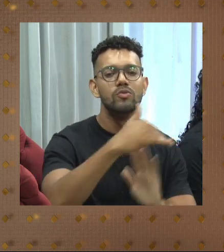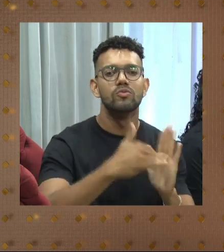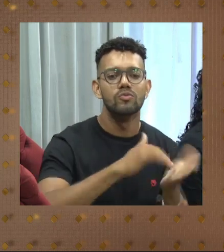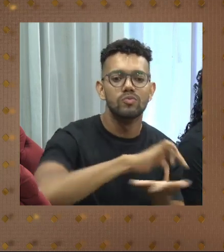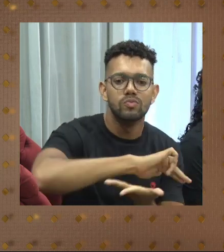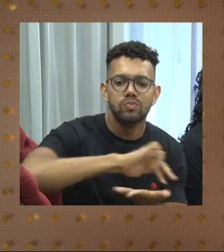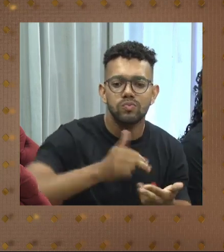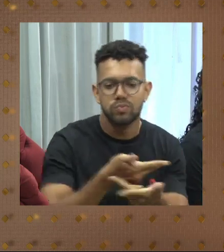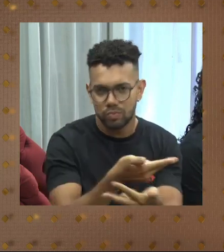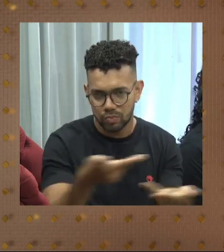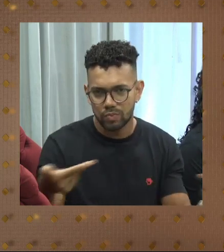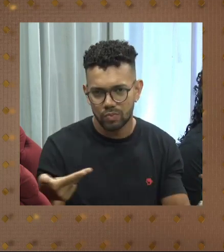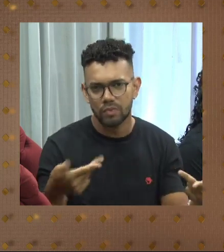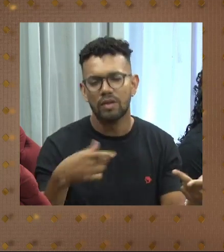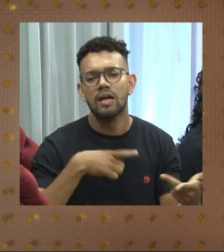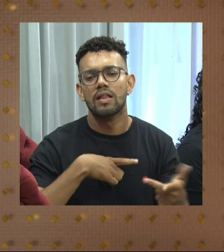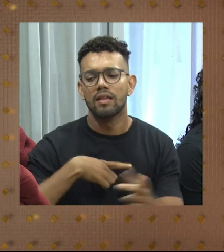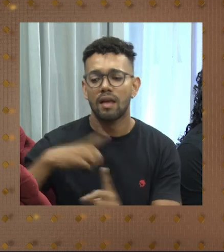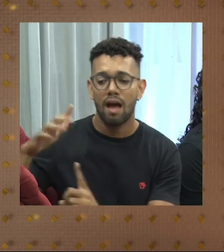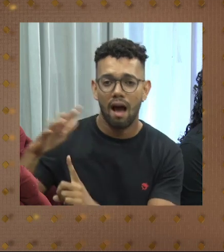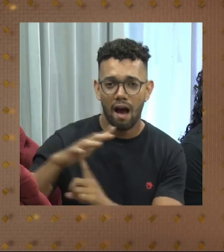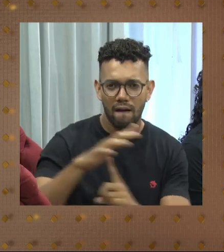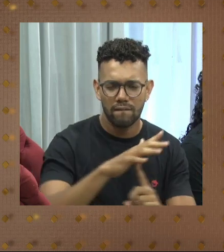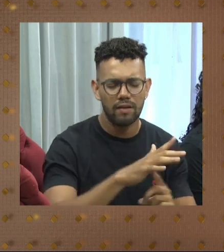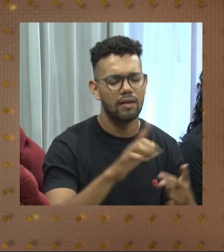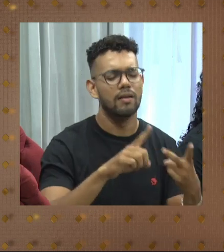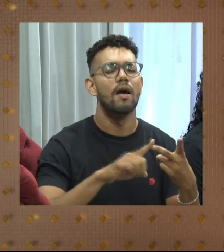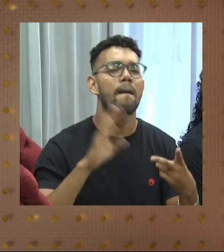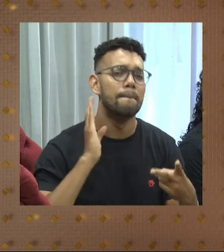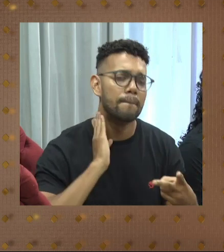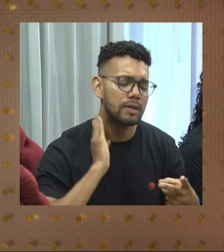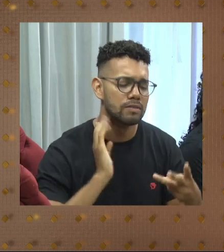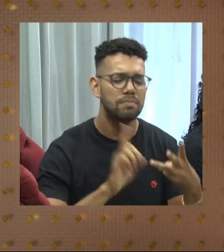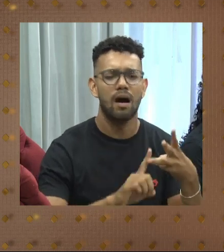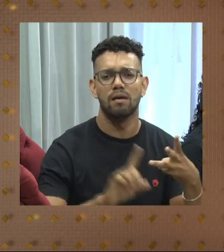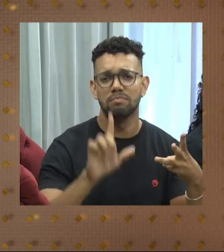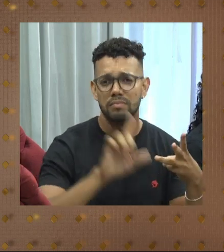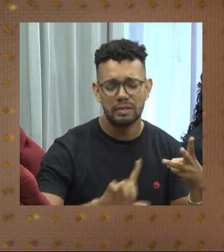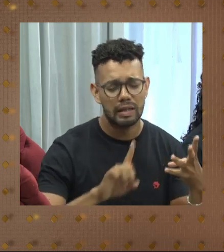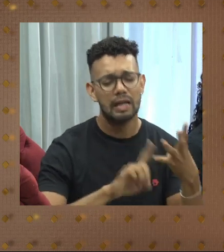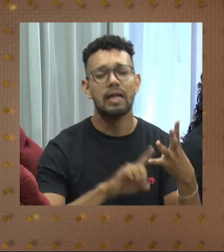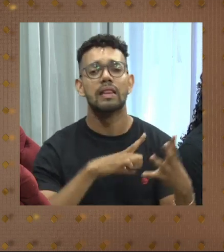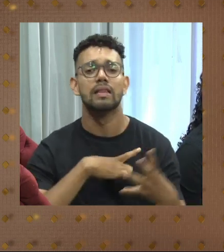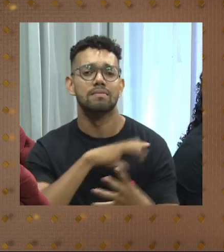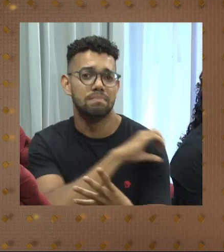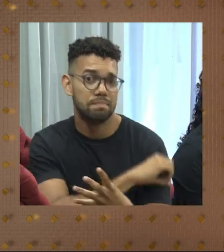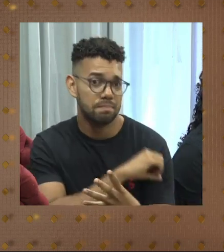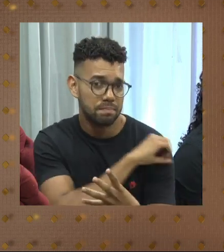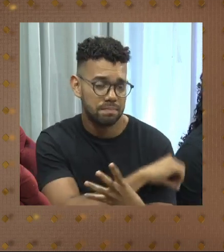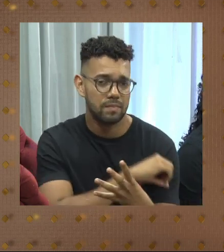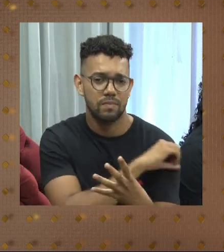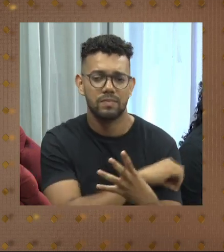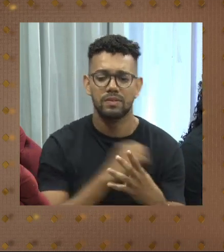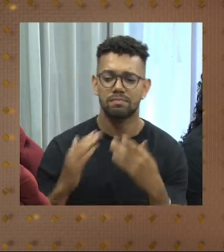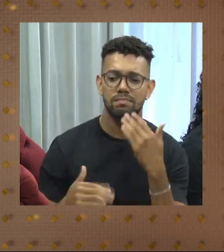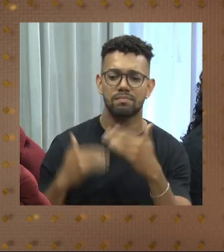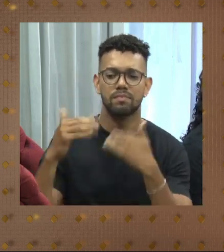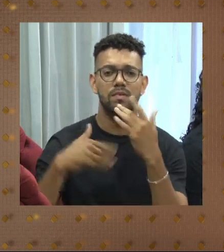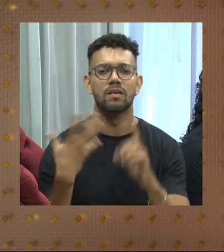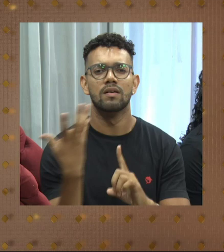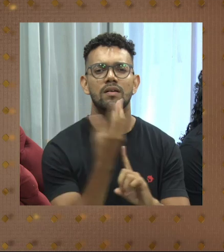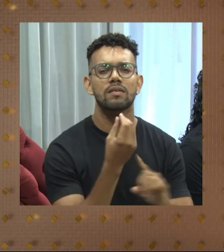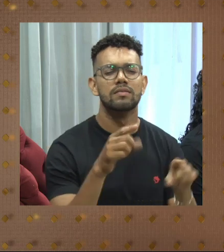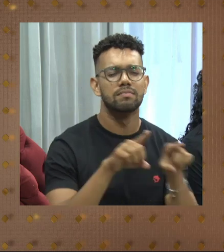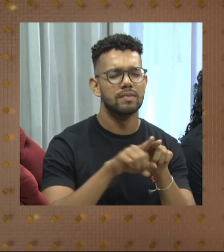feira, os lançamentos de livro, bate-papo, mas também existem as oficinas de produção artística, contação